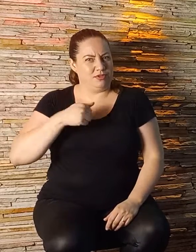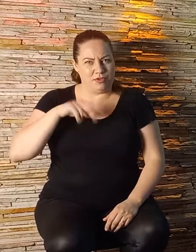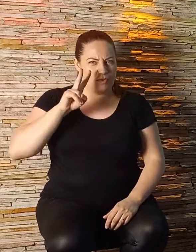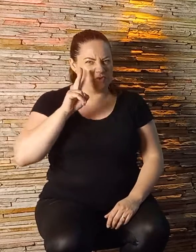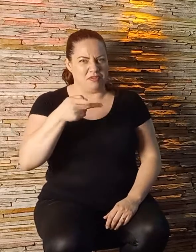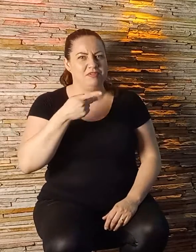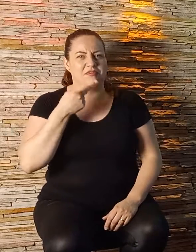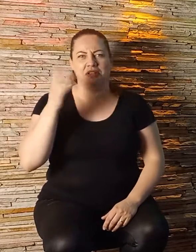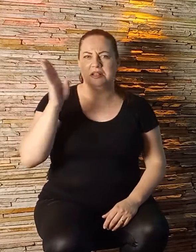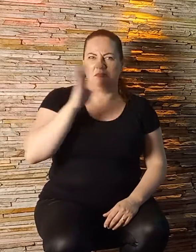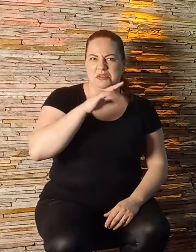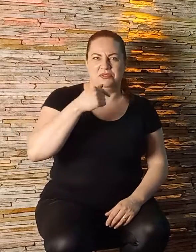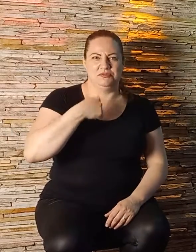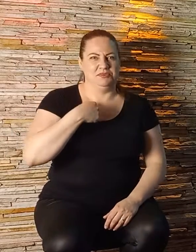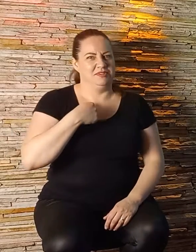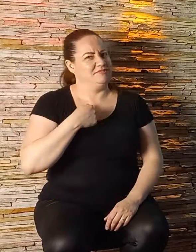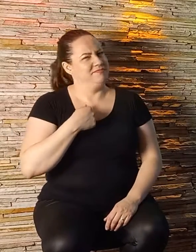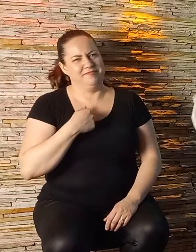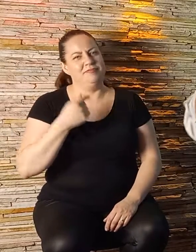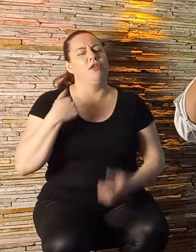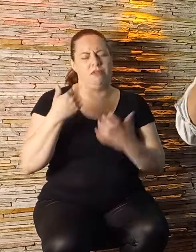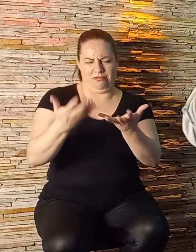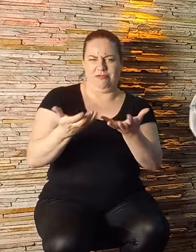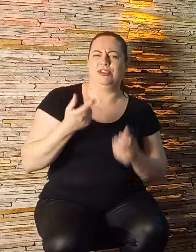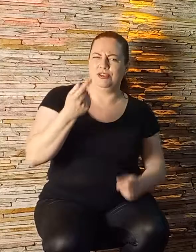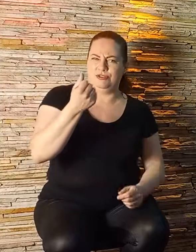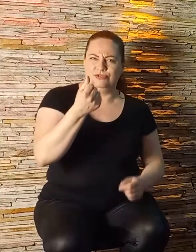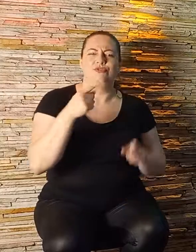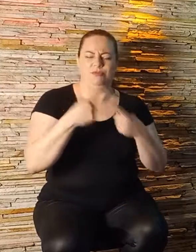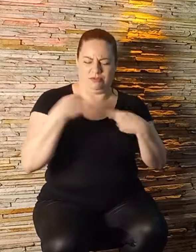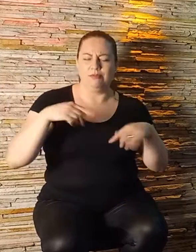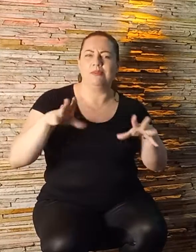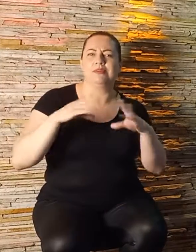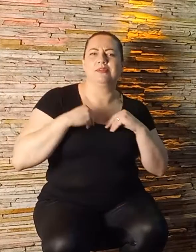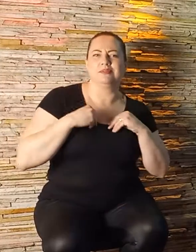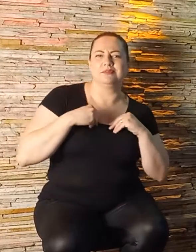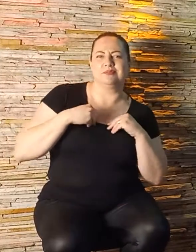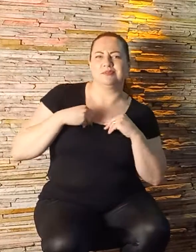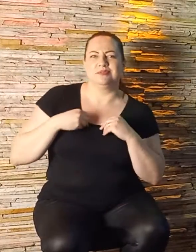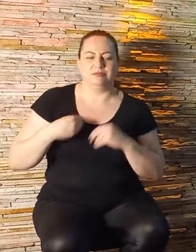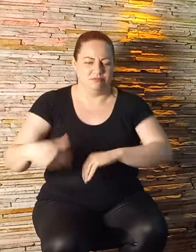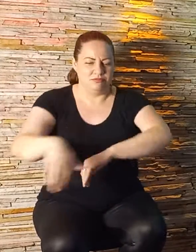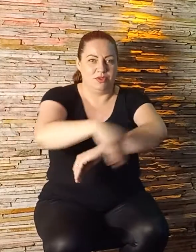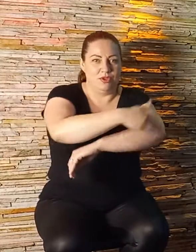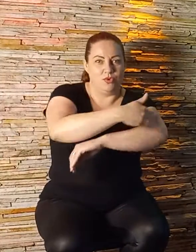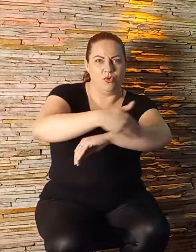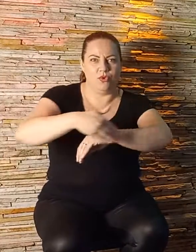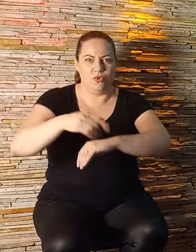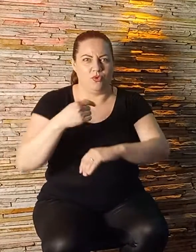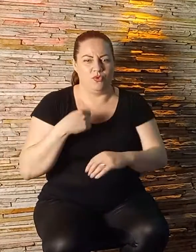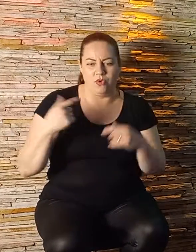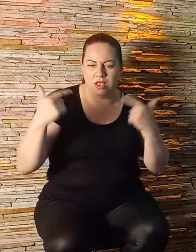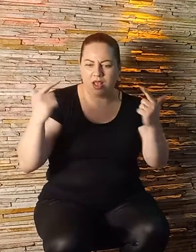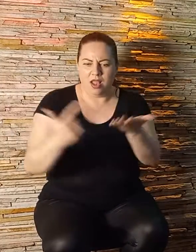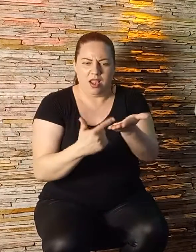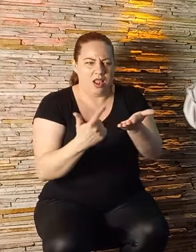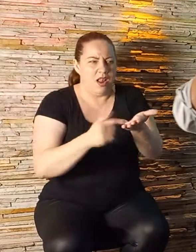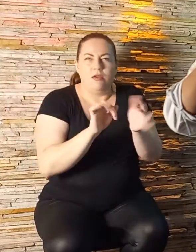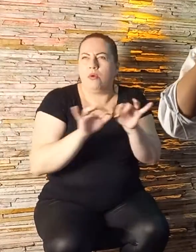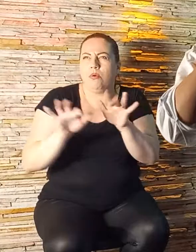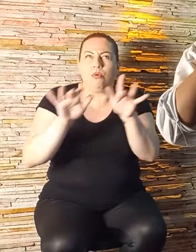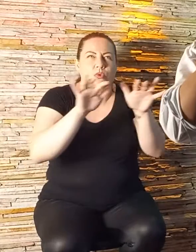não reconheço falam mal de mim e eu só peludinho eu quero que eu mereço nas ruas são folhas de plutão folha de